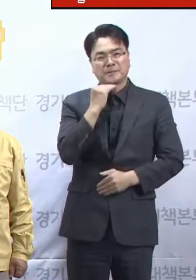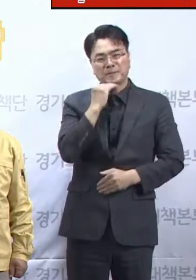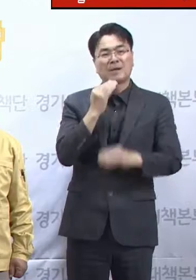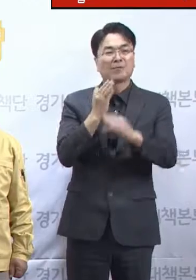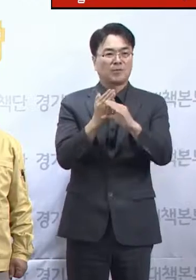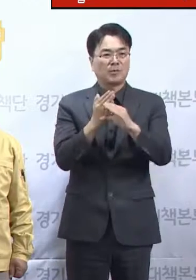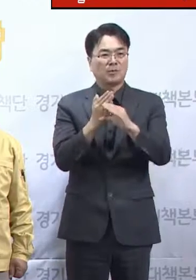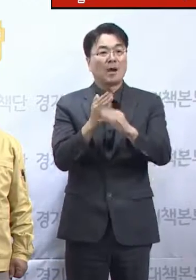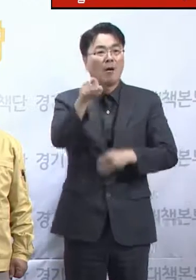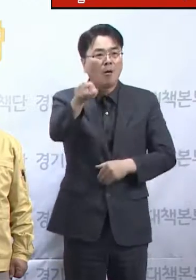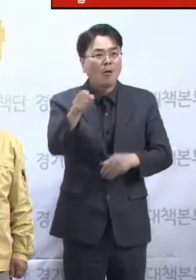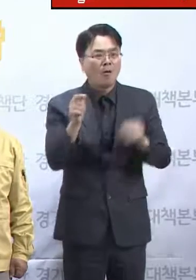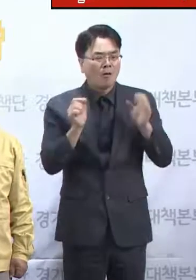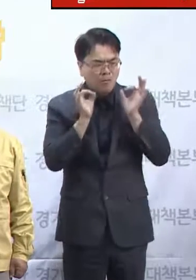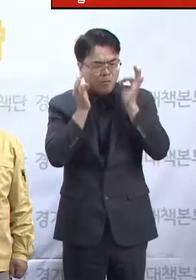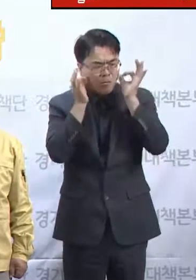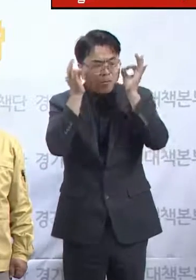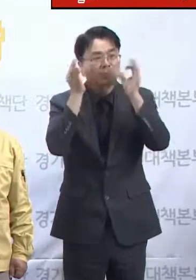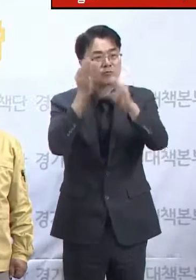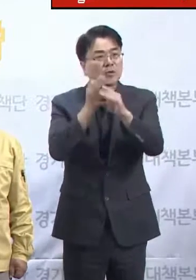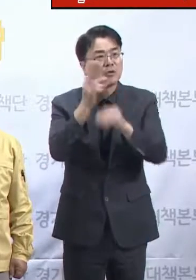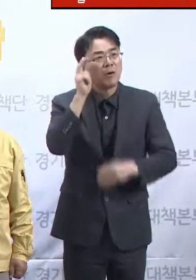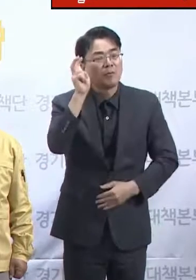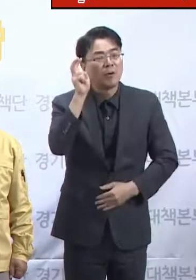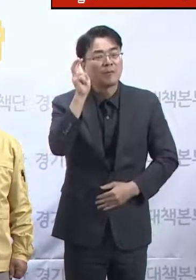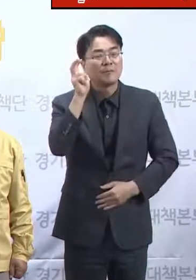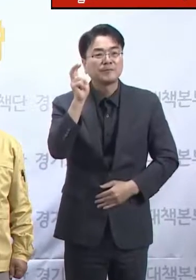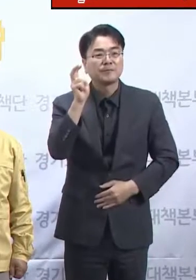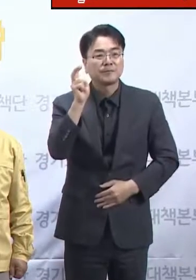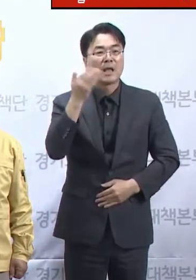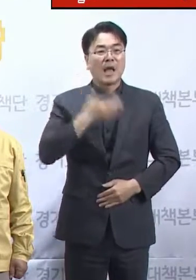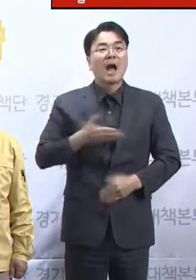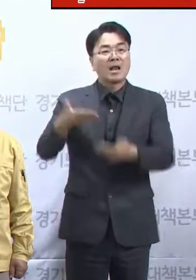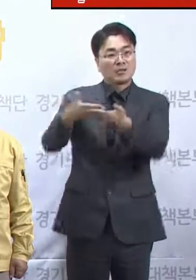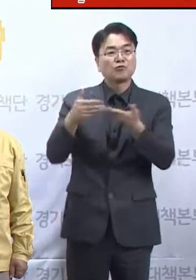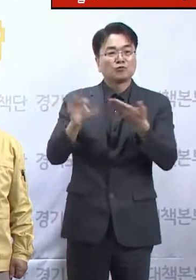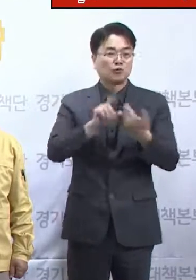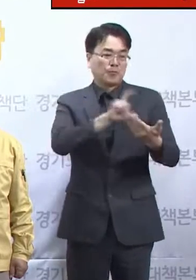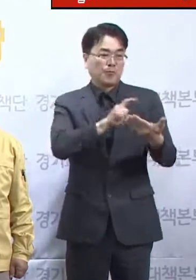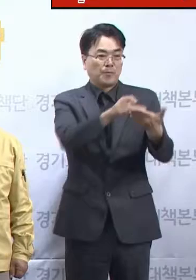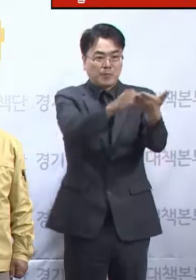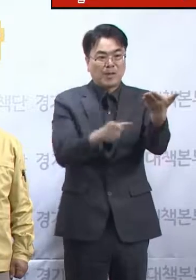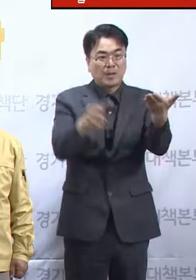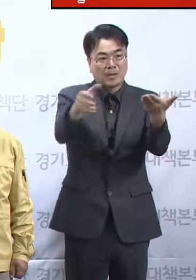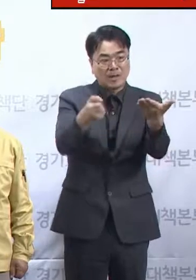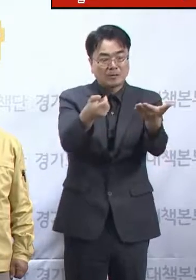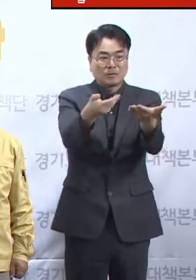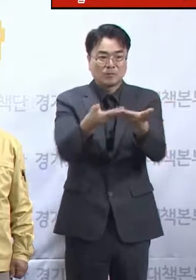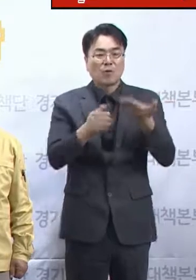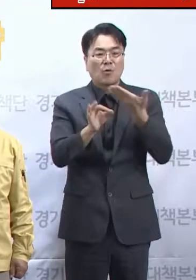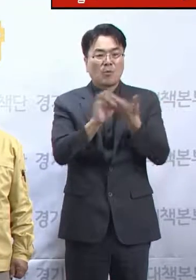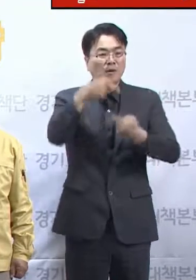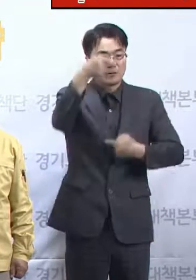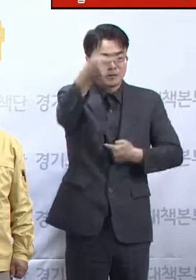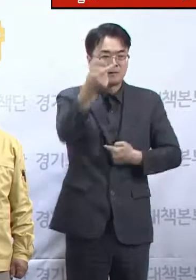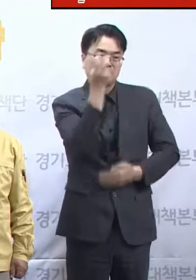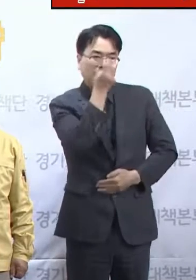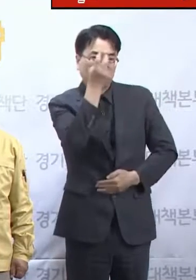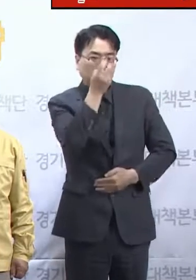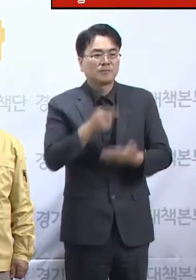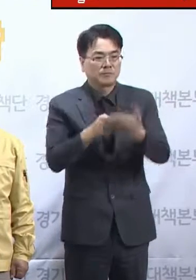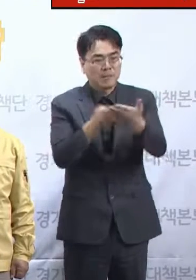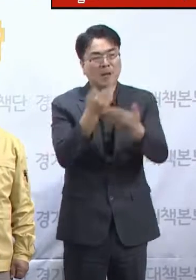그곳에서도 최대한 뭐 노력하고 있을 것으로 보고 저희는 통보되는 명단을 기초로 방역 작업을 진단 검사를 할 수밖에